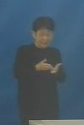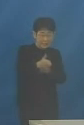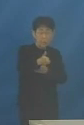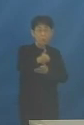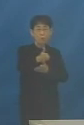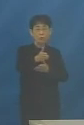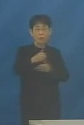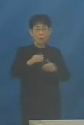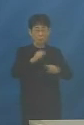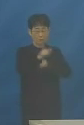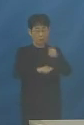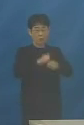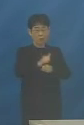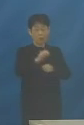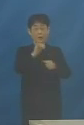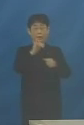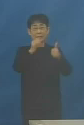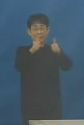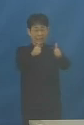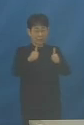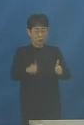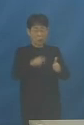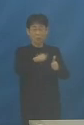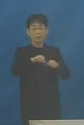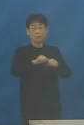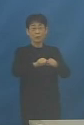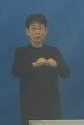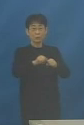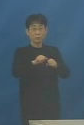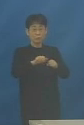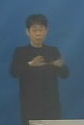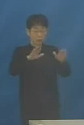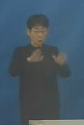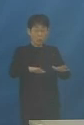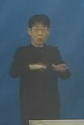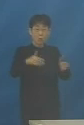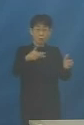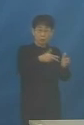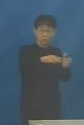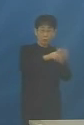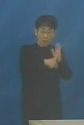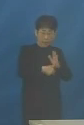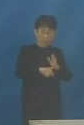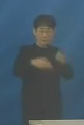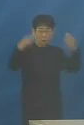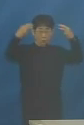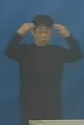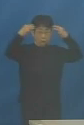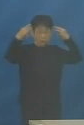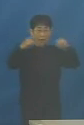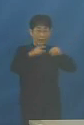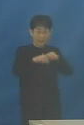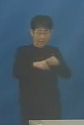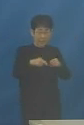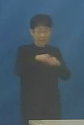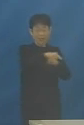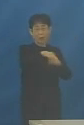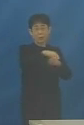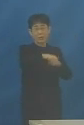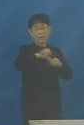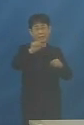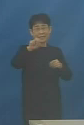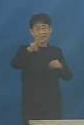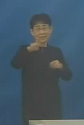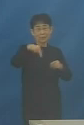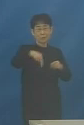いただこうと思いますで今週末には琴浦で栄光とバック成功トラフェスというこのサーブな桜です